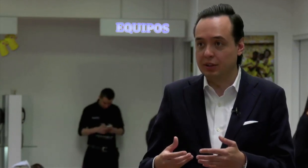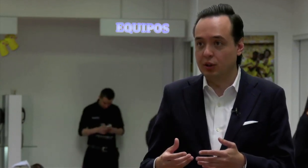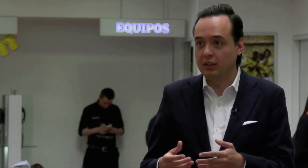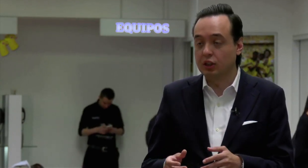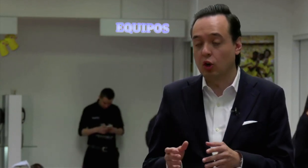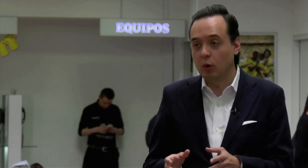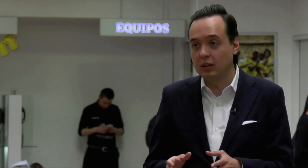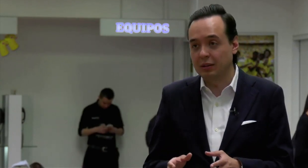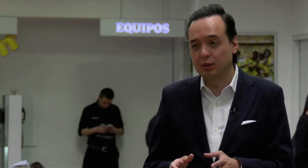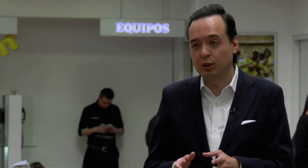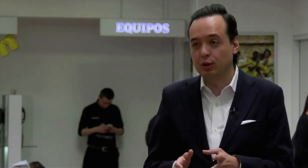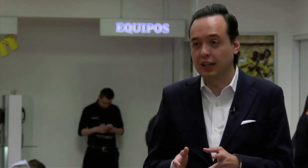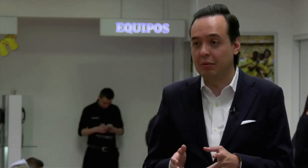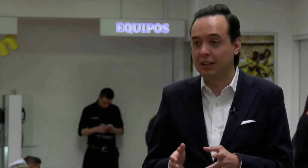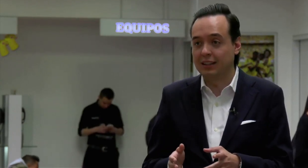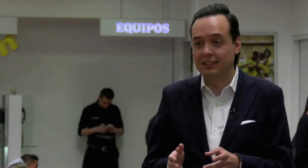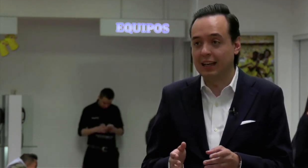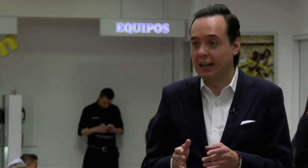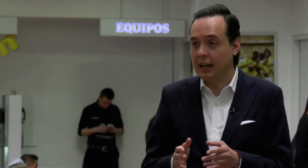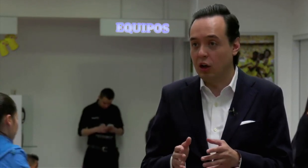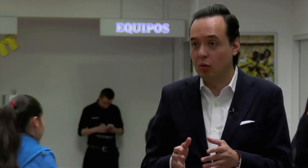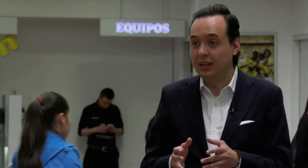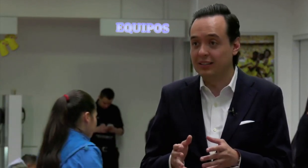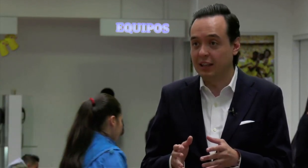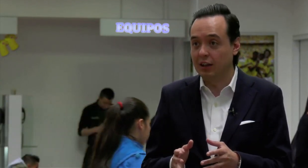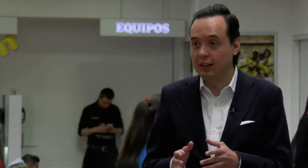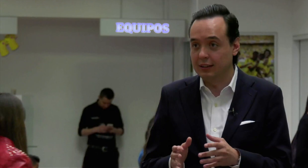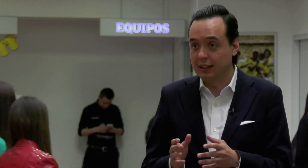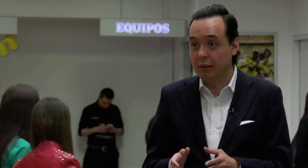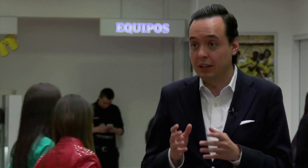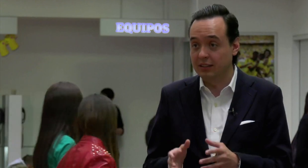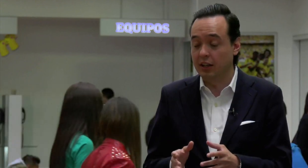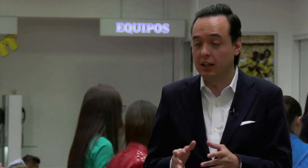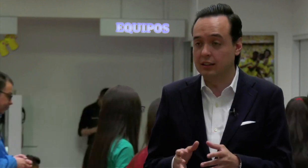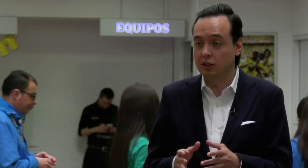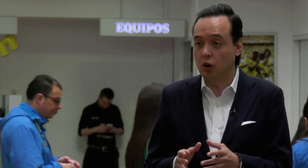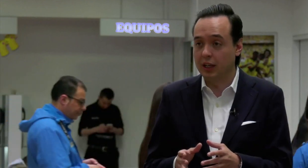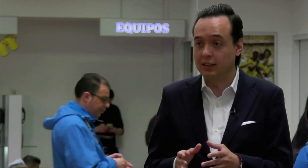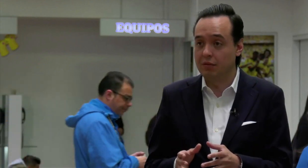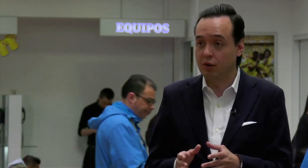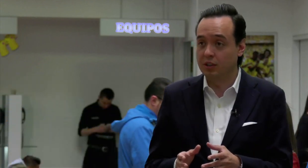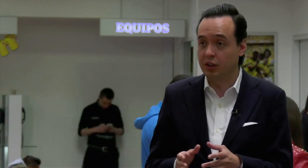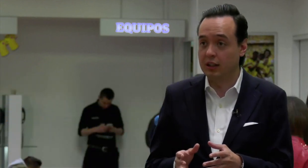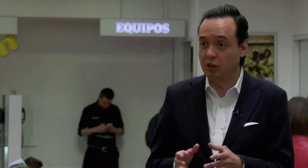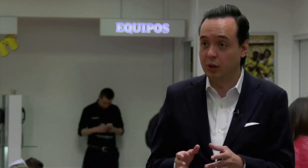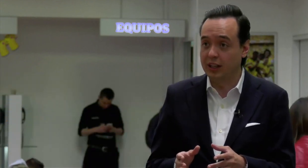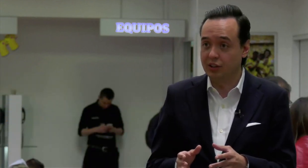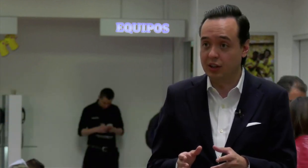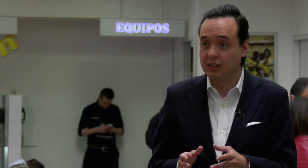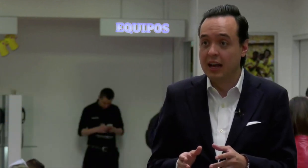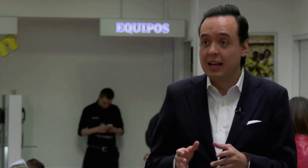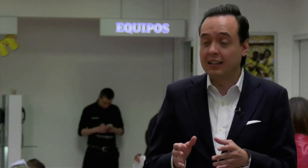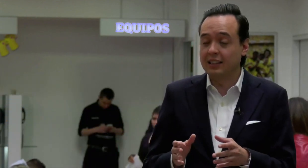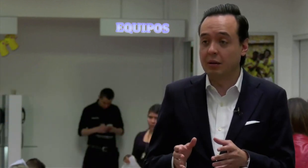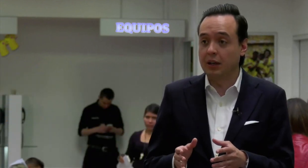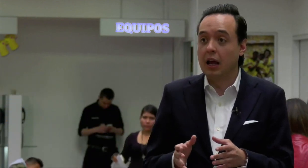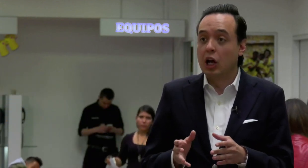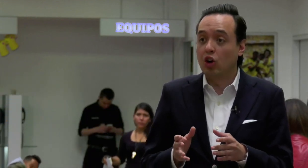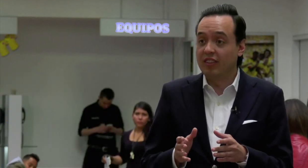personas. ¿Cómo lo hacemos? Con dos herramientas que ha creado Ministerio de las Tecnologías de la Información y las Comunicaciones que se llaman